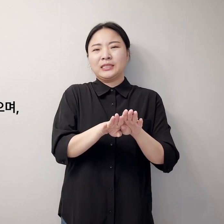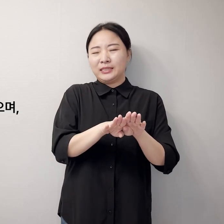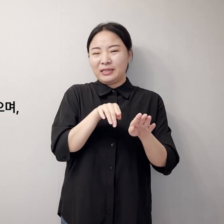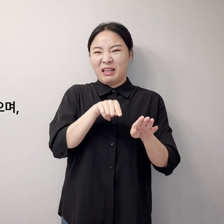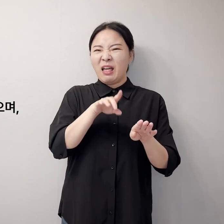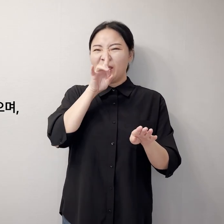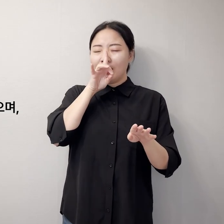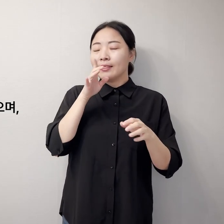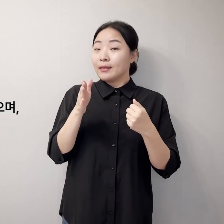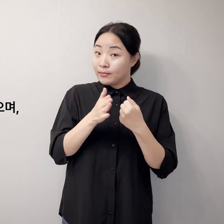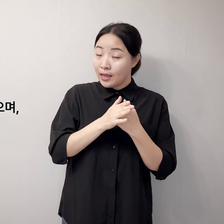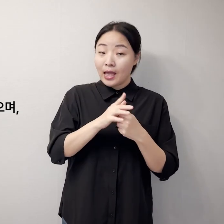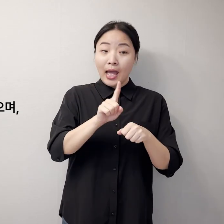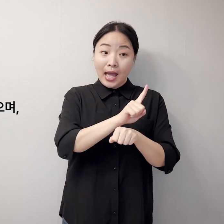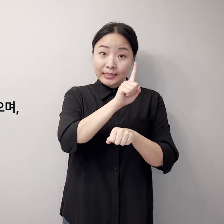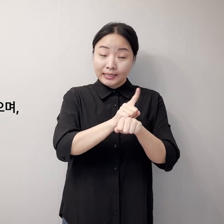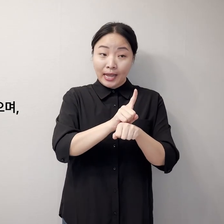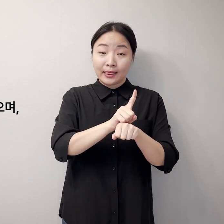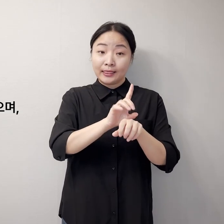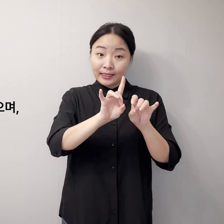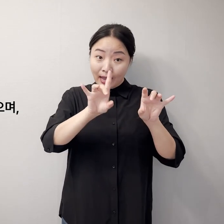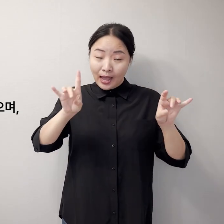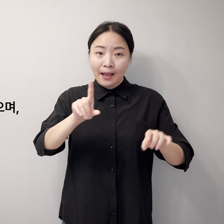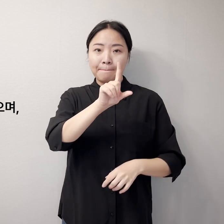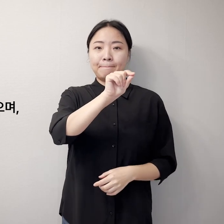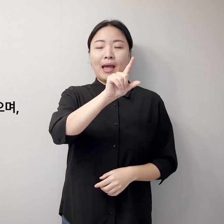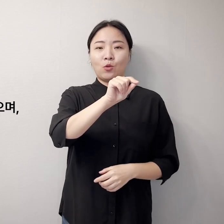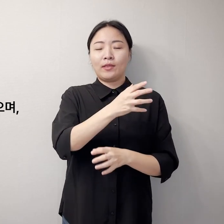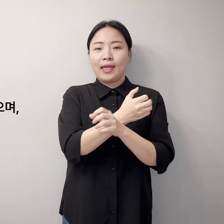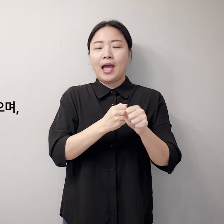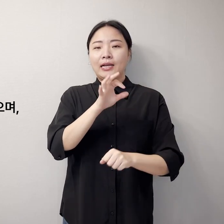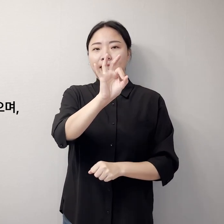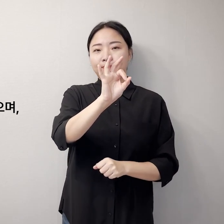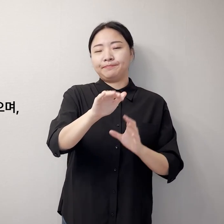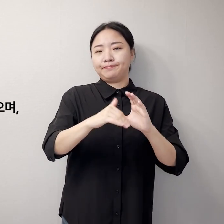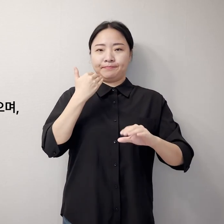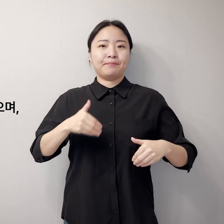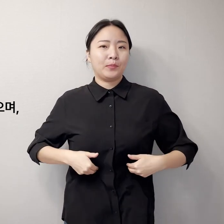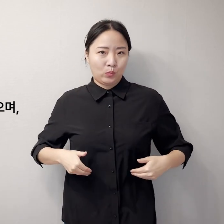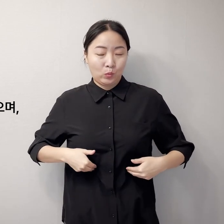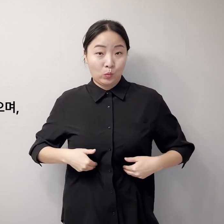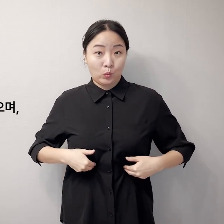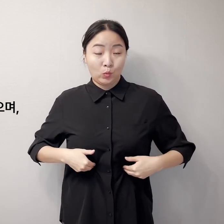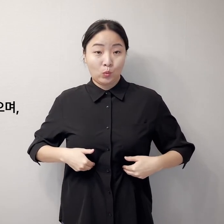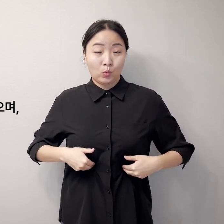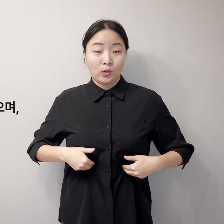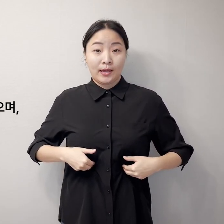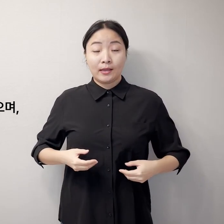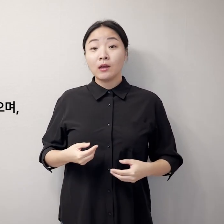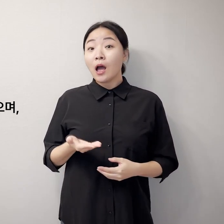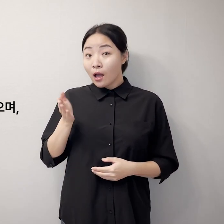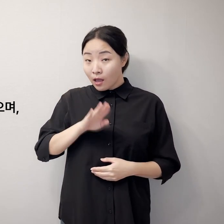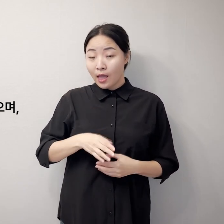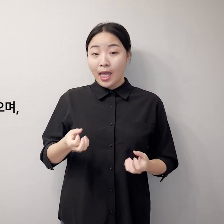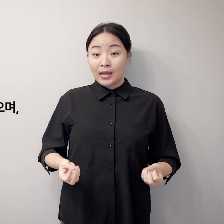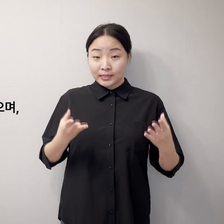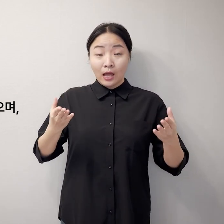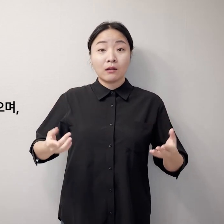위하여 1시간당 1만 원의 예약금을 받고 있으며 행사 참여 시 전액 환불해